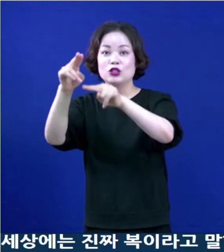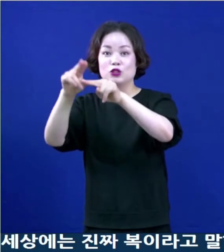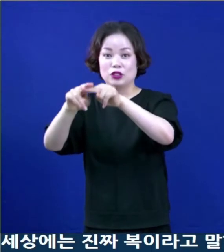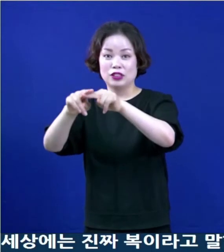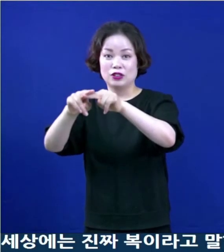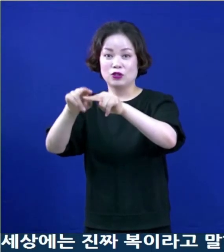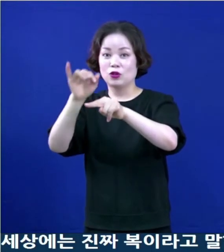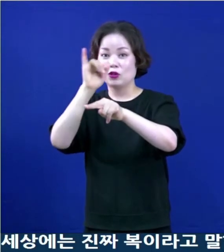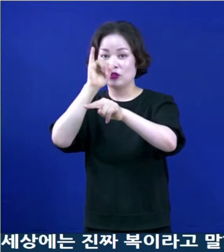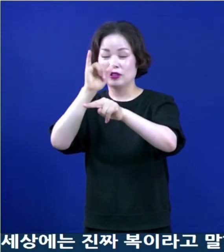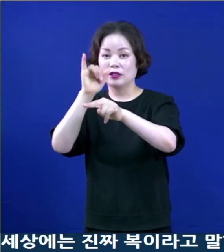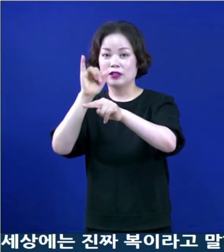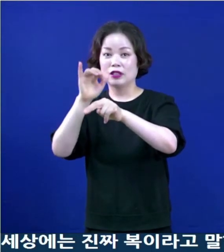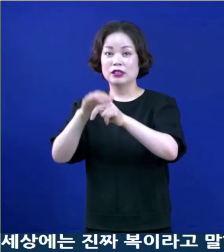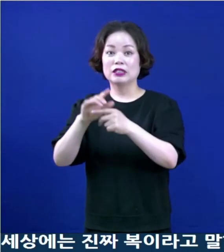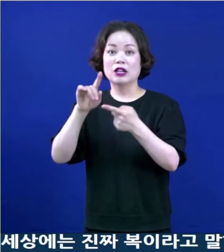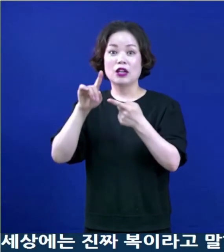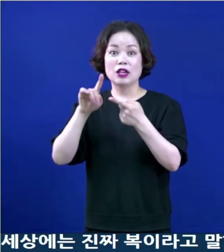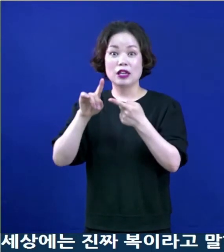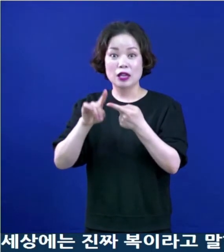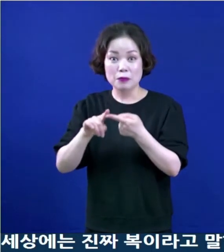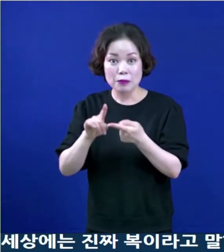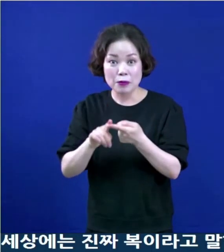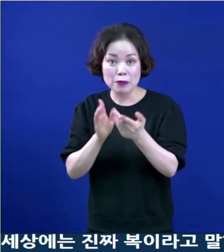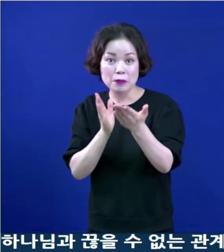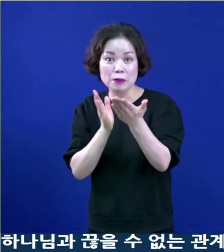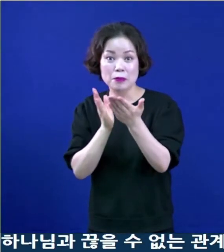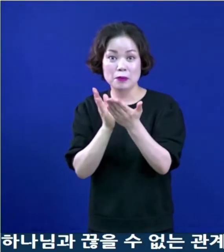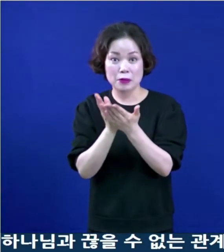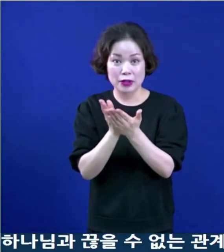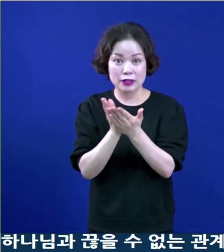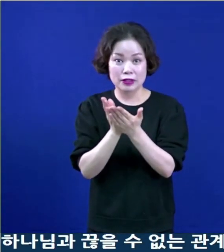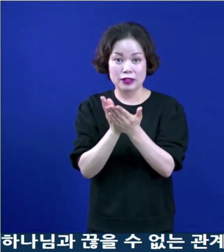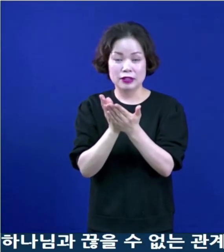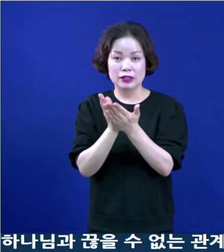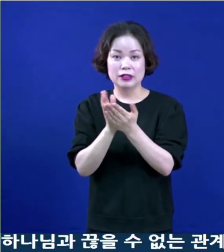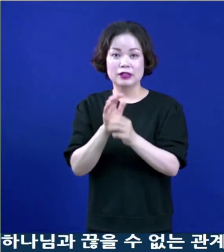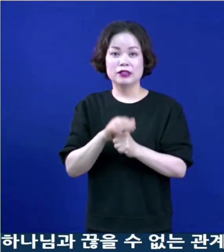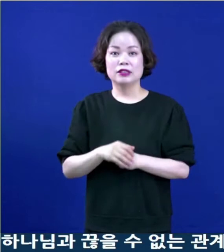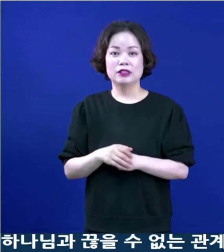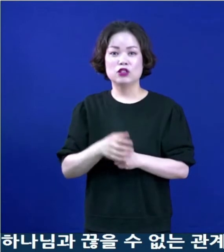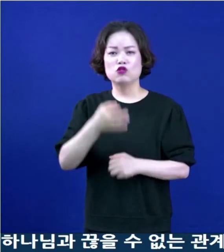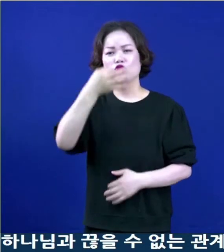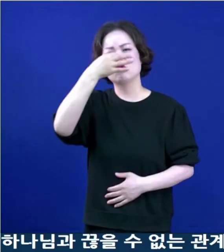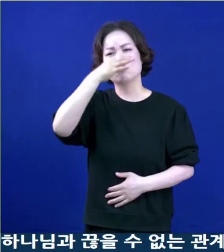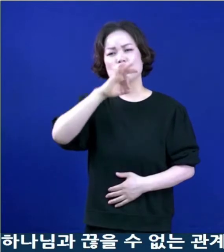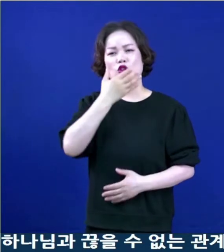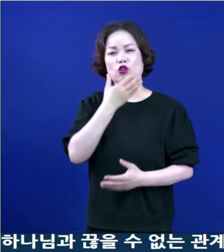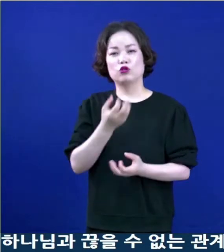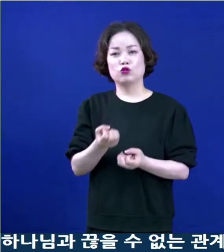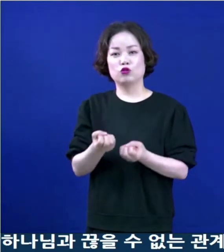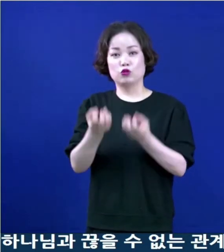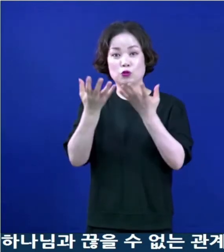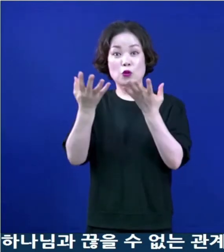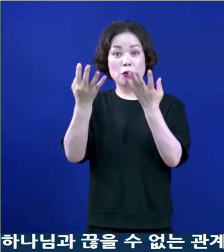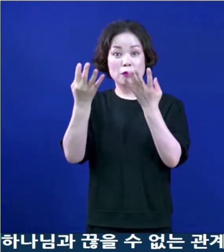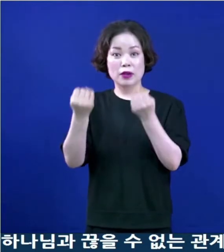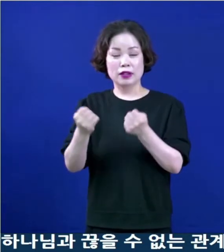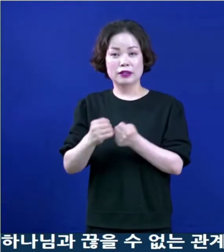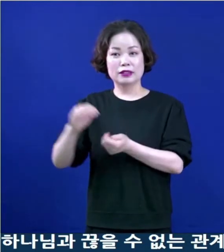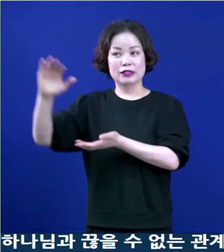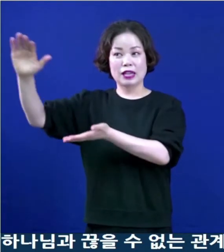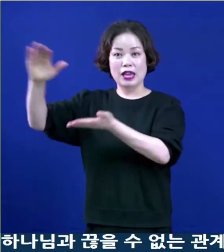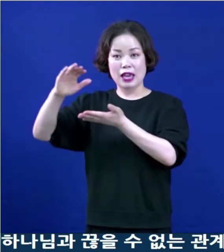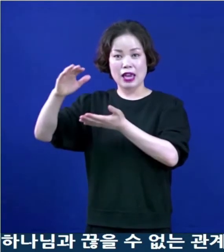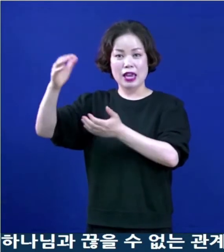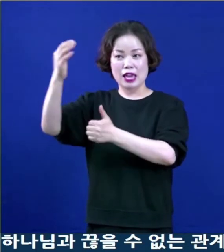거기에 따르는 이 따라오는 유익의 축복도 많이 있습니다. 이게 이제 상속이라는 건데 그건